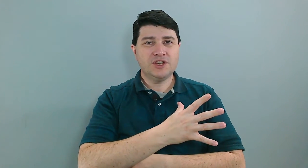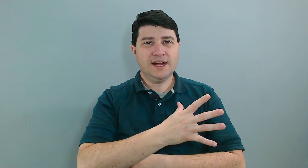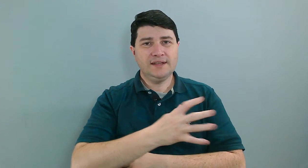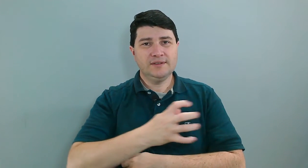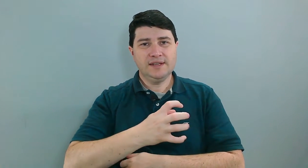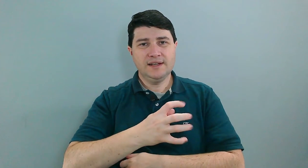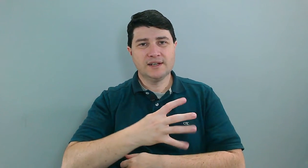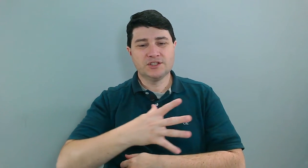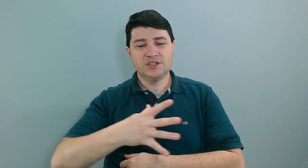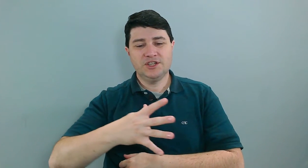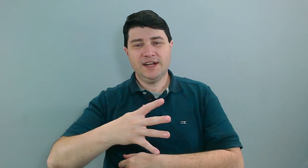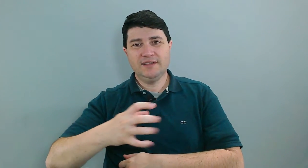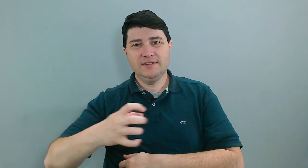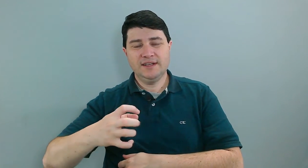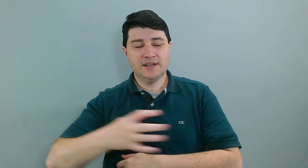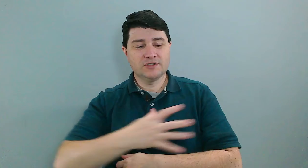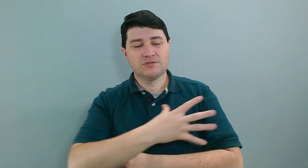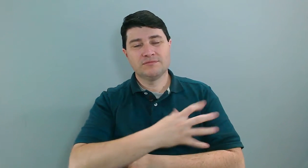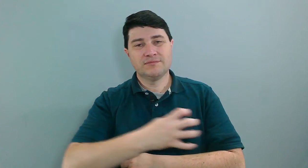esticado, engancho, esticado, engancho.